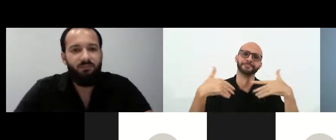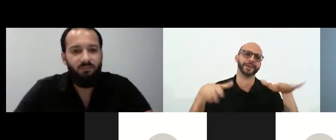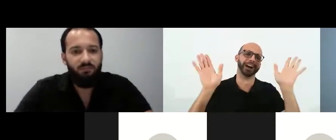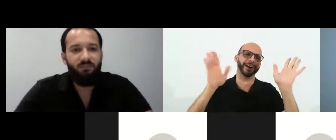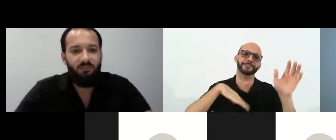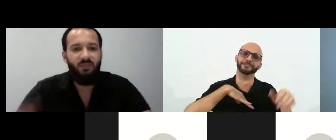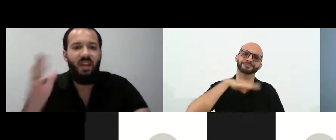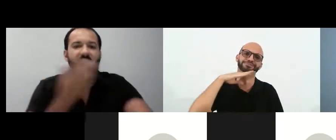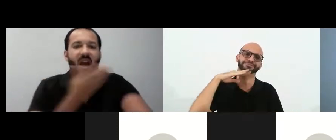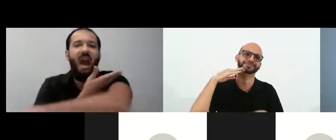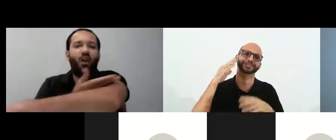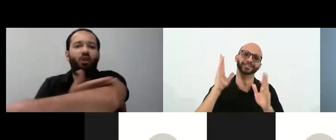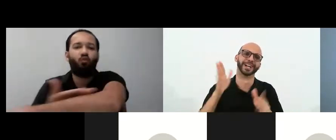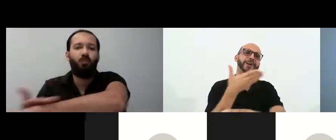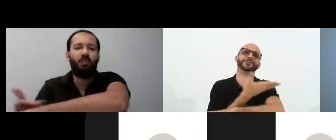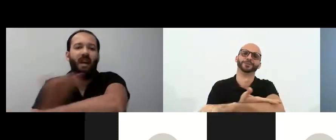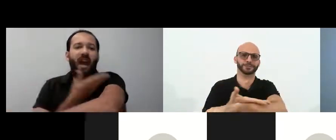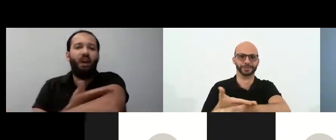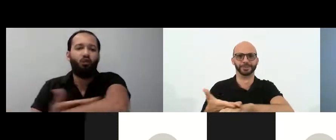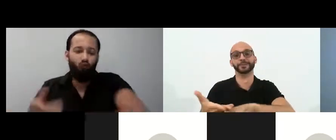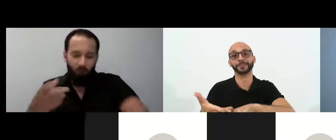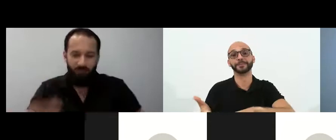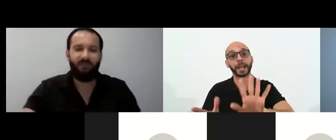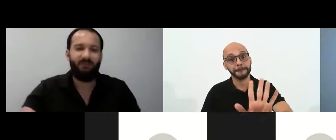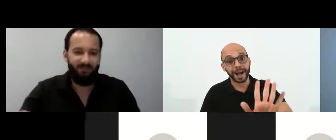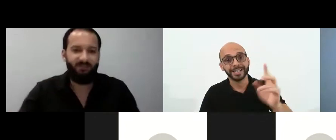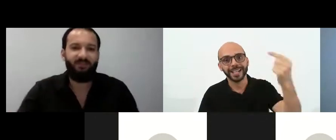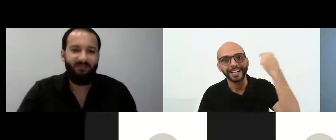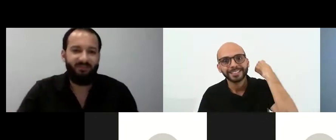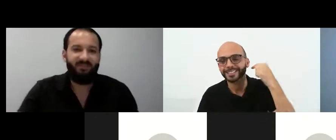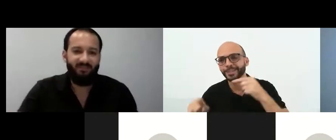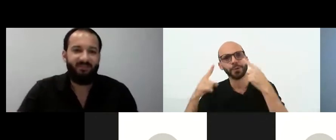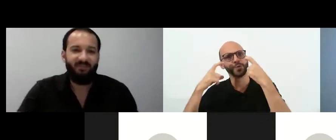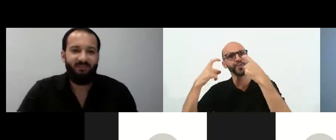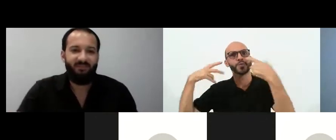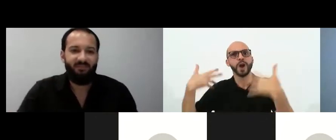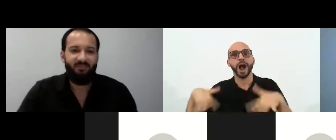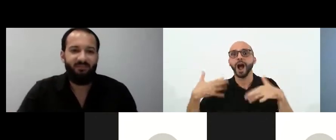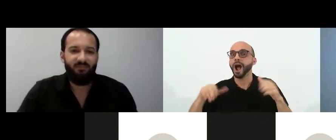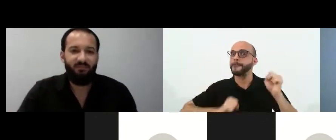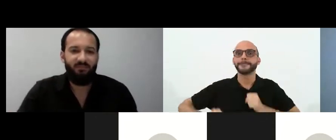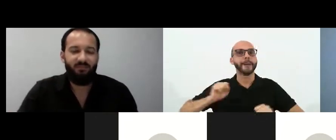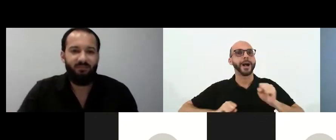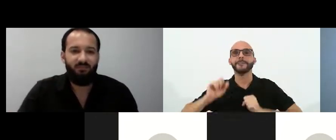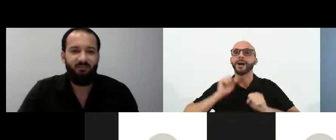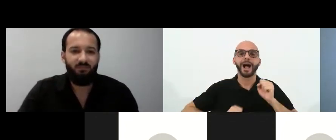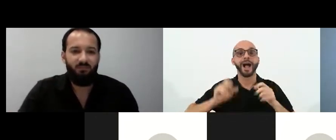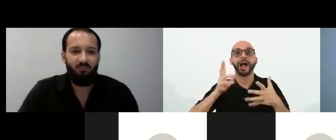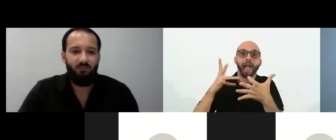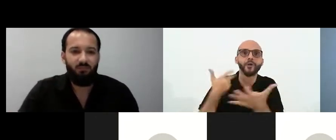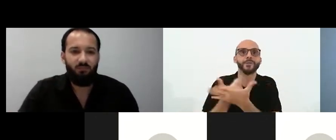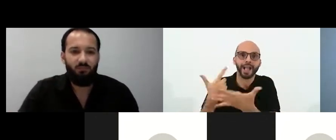que possa ter essa comunicação. Hoje, para nós, já é algo natural, mas há 15 anos atrás aquilo era